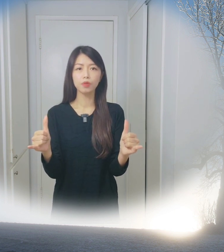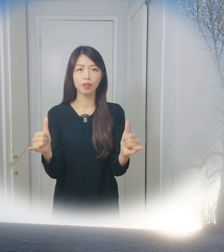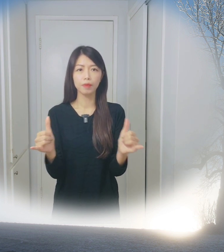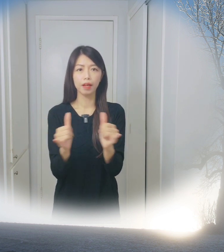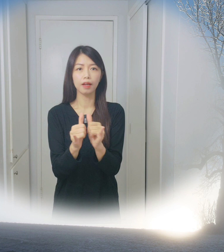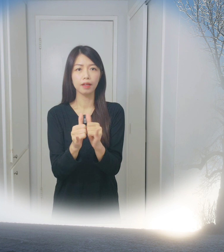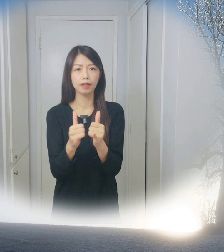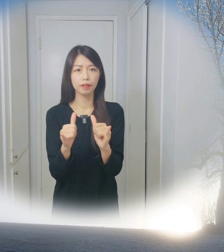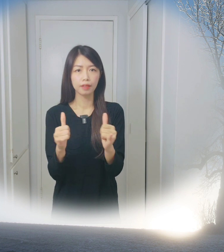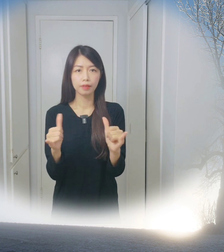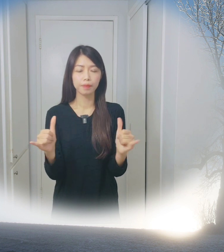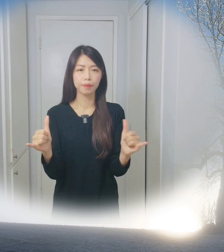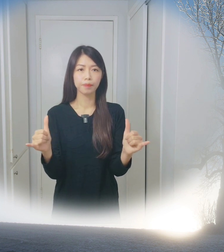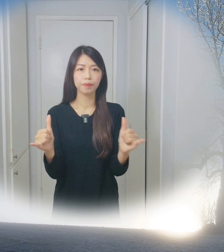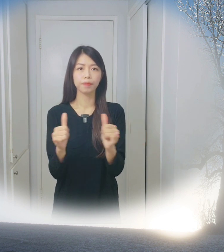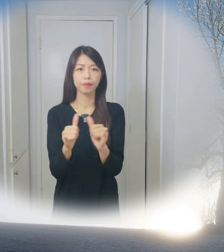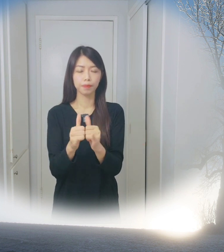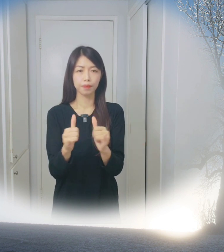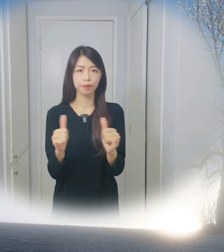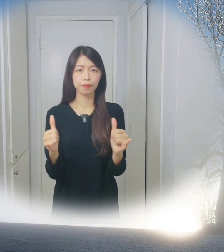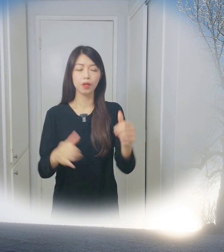사람 수어가 됩니다.